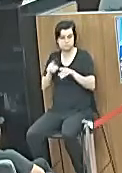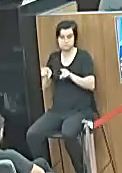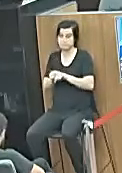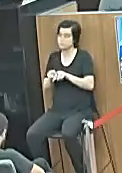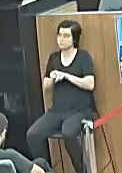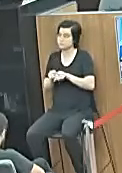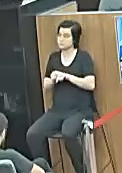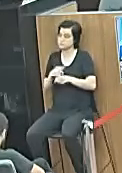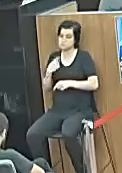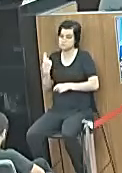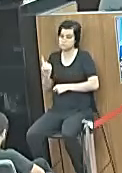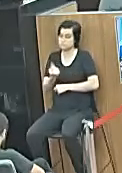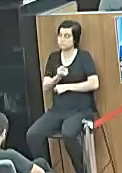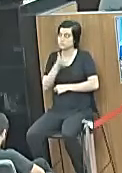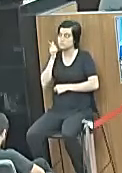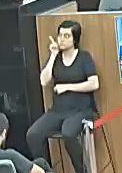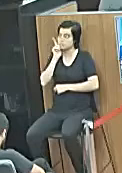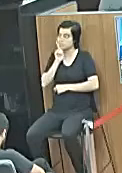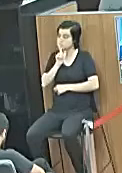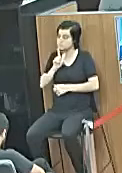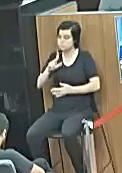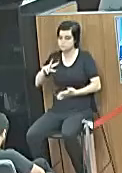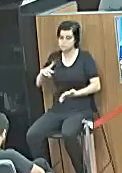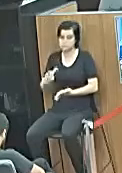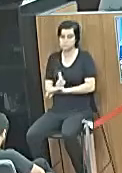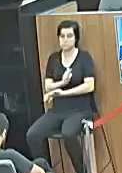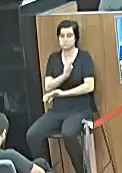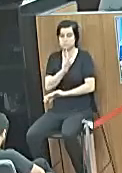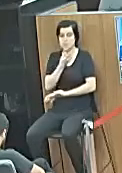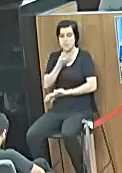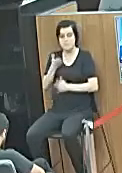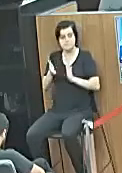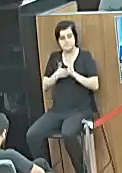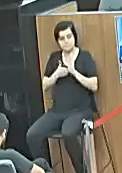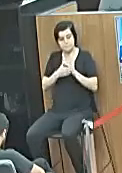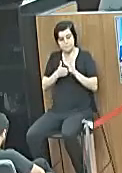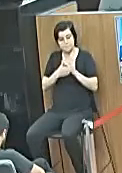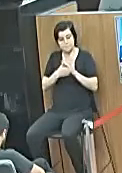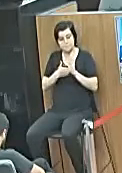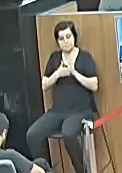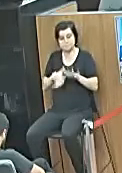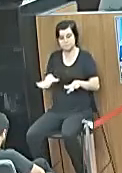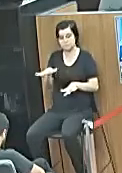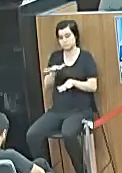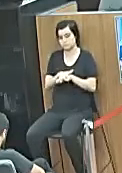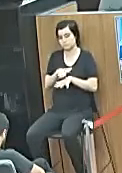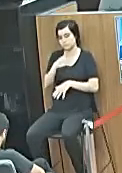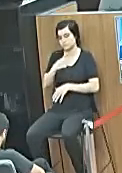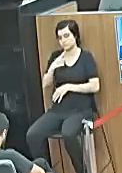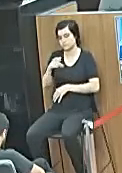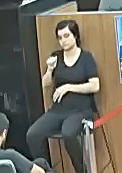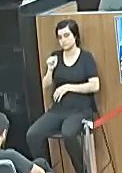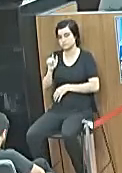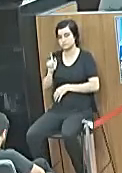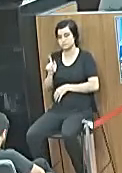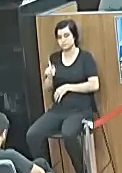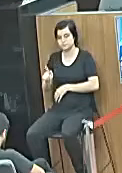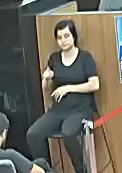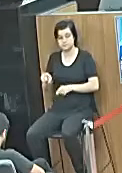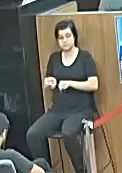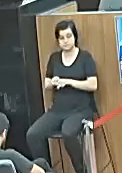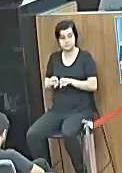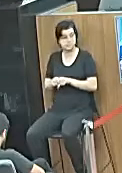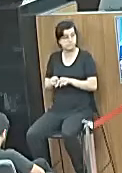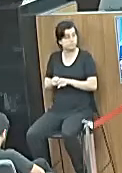quer que realizamos as nossas propostas para inclusão do ppg e também para que